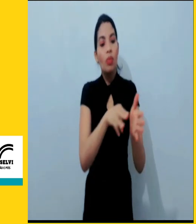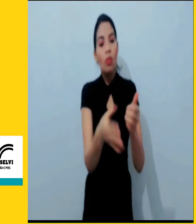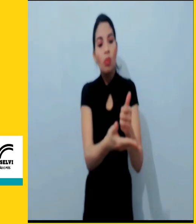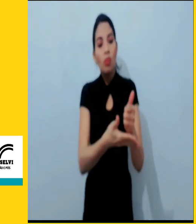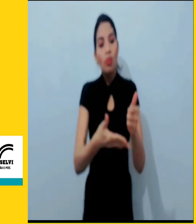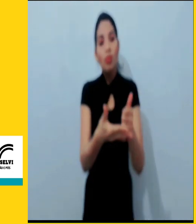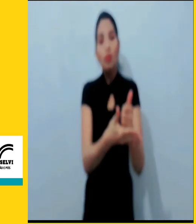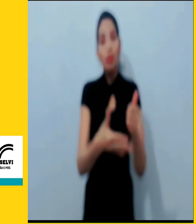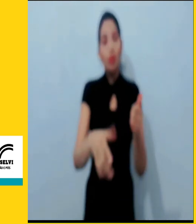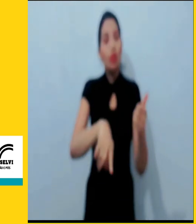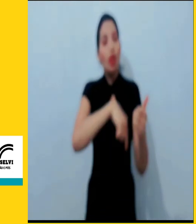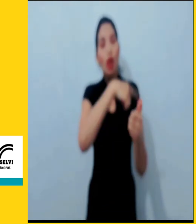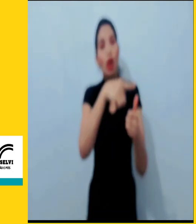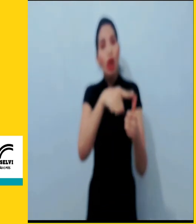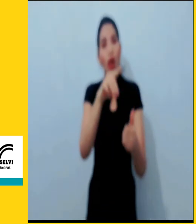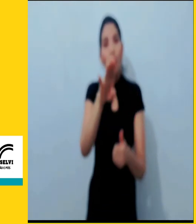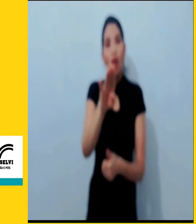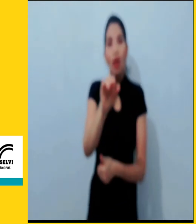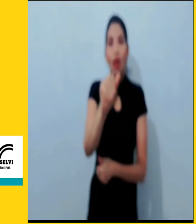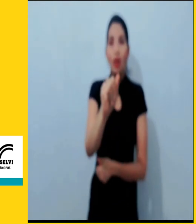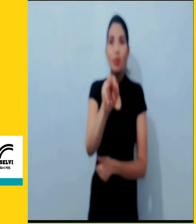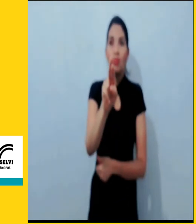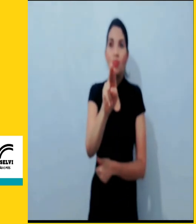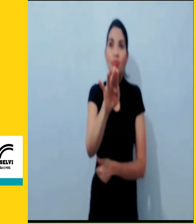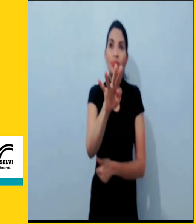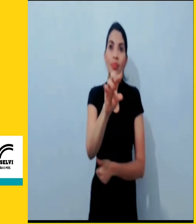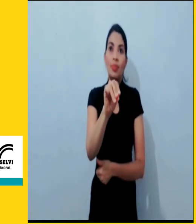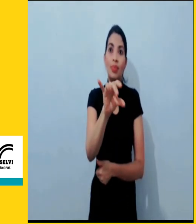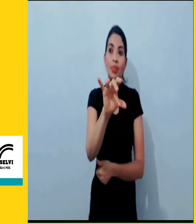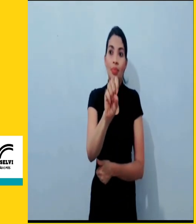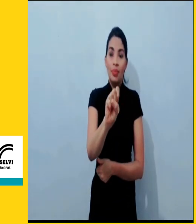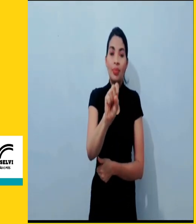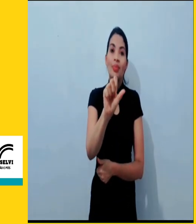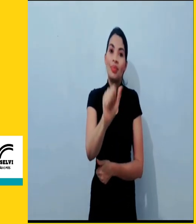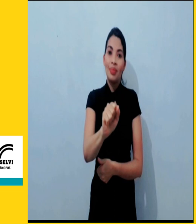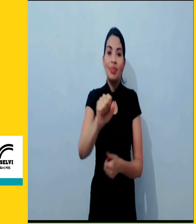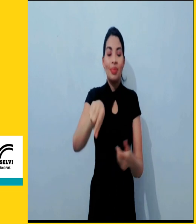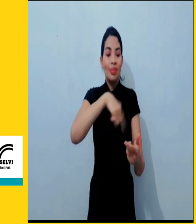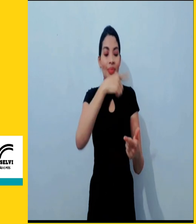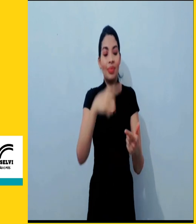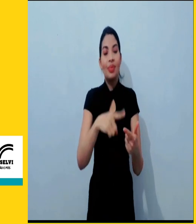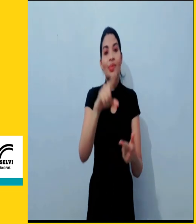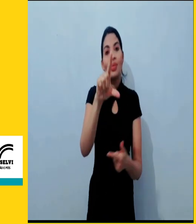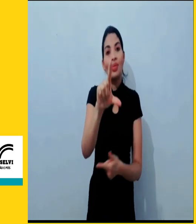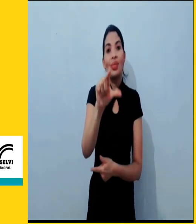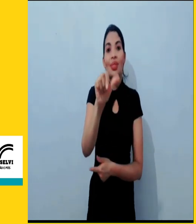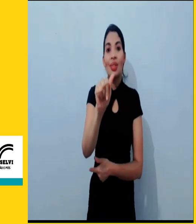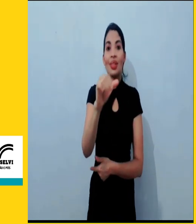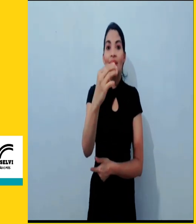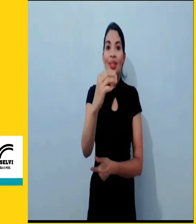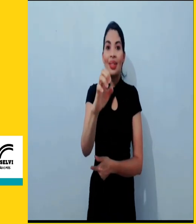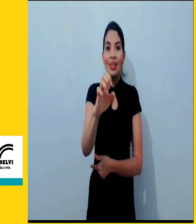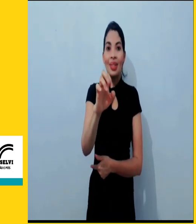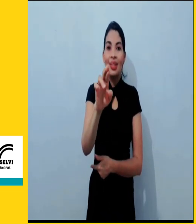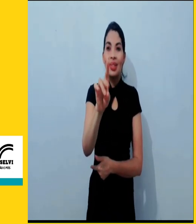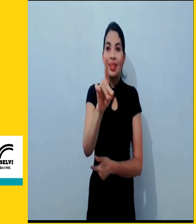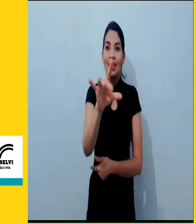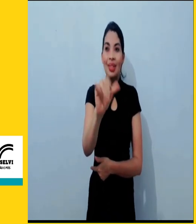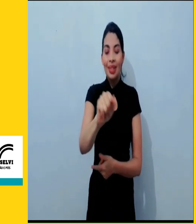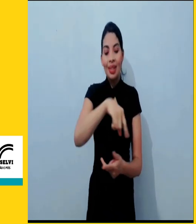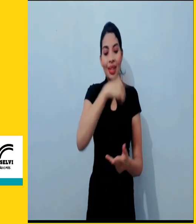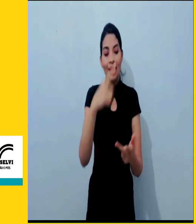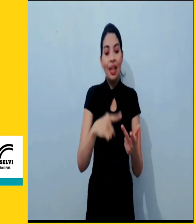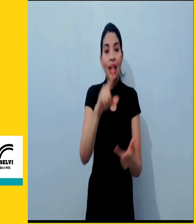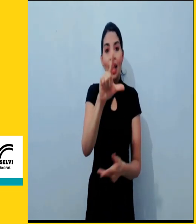Lacerda, 2019, Floriani, 2017, LDB,